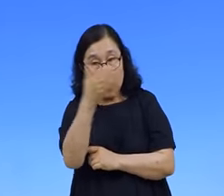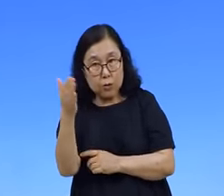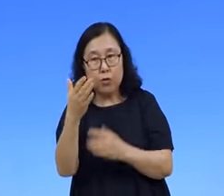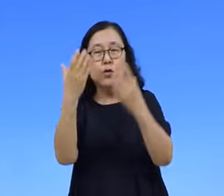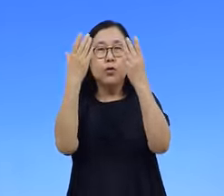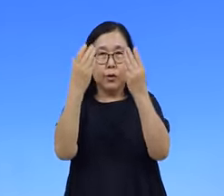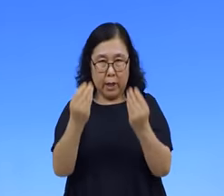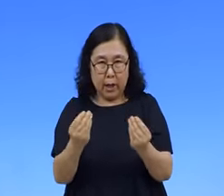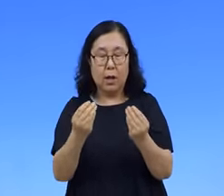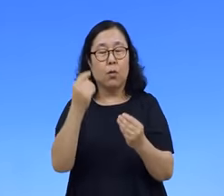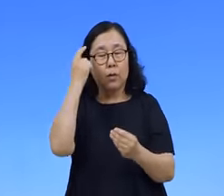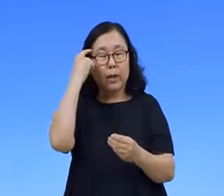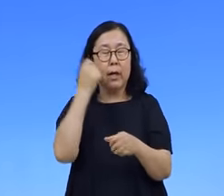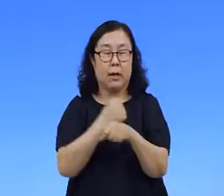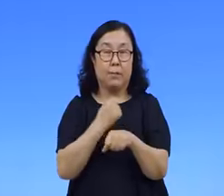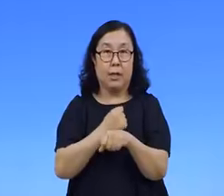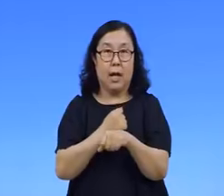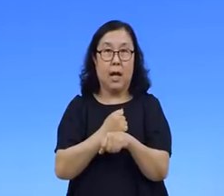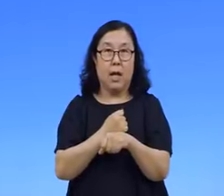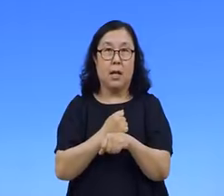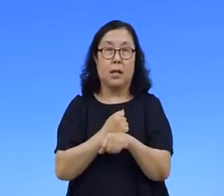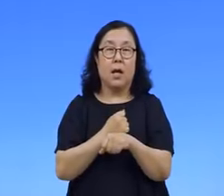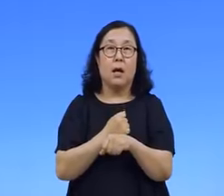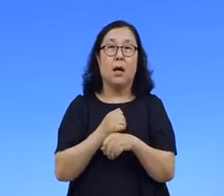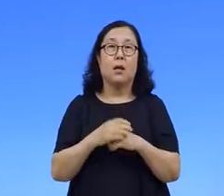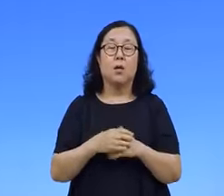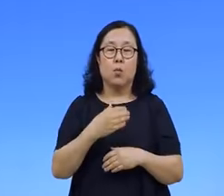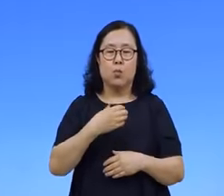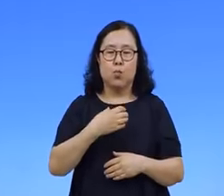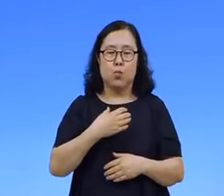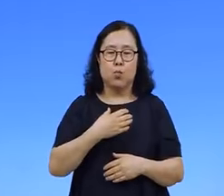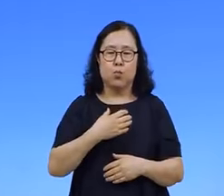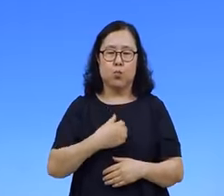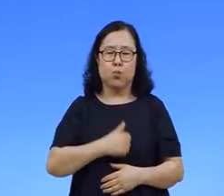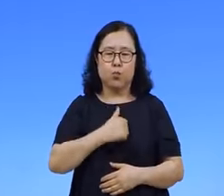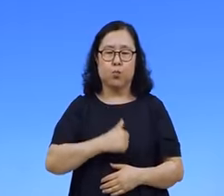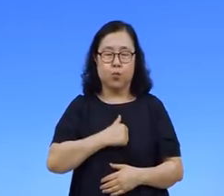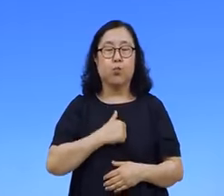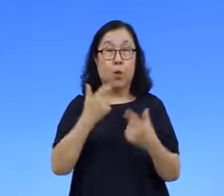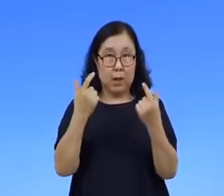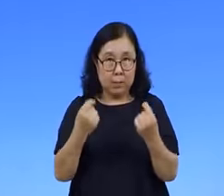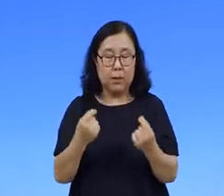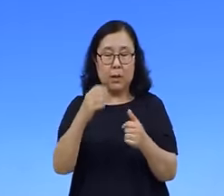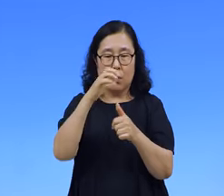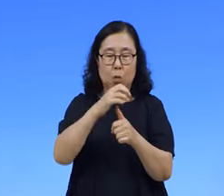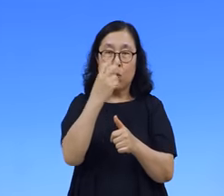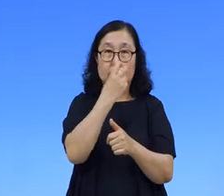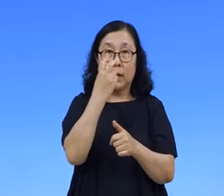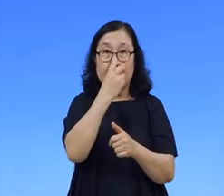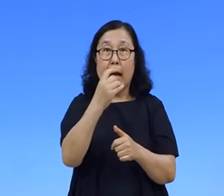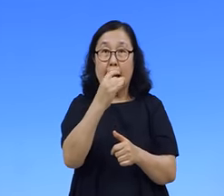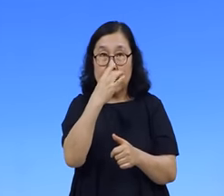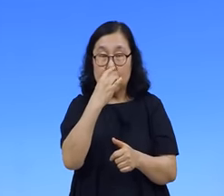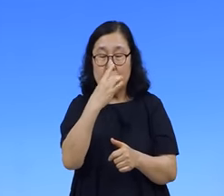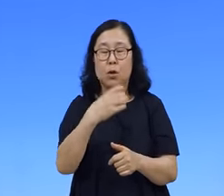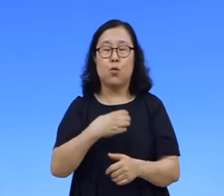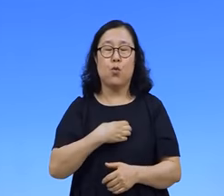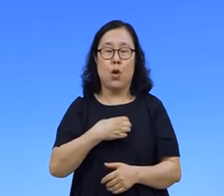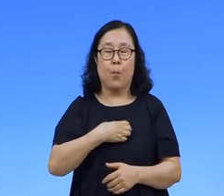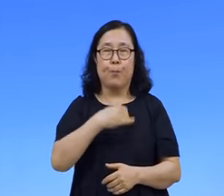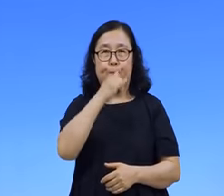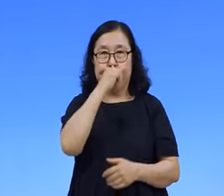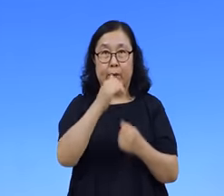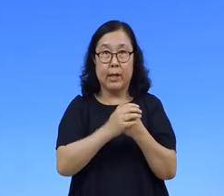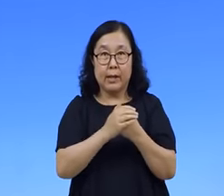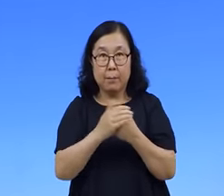보여주는 대표적인 게 이 산불이라고 한다면, 이 분노라는 감정도 마찬가지예요. 이 통제가 되지 않을 위험이 도사리고